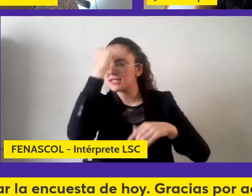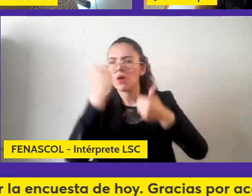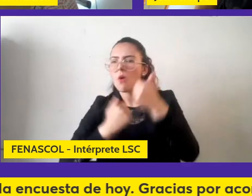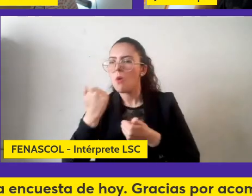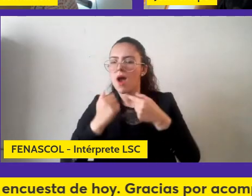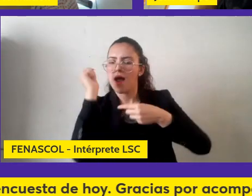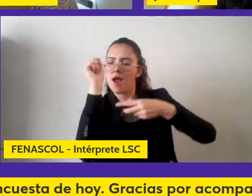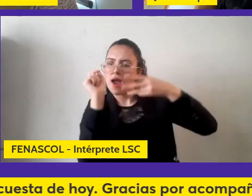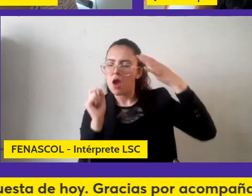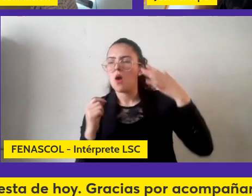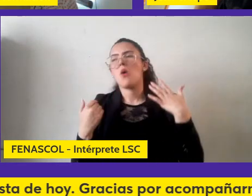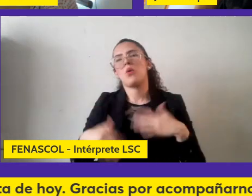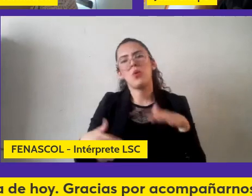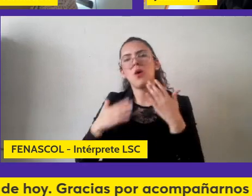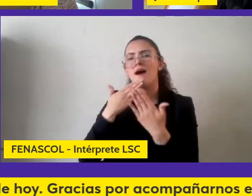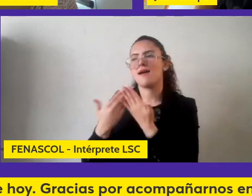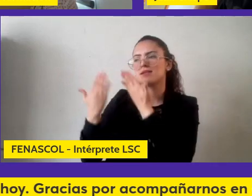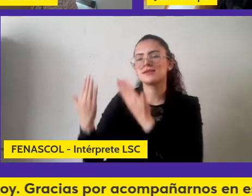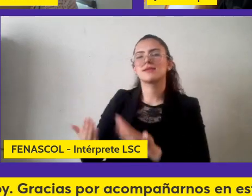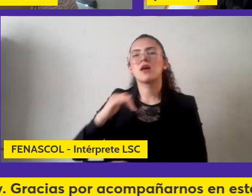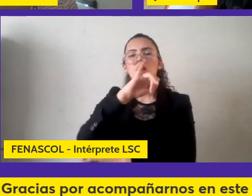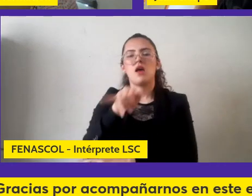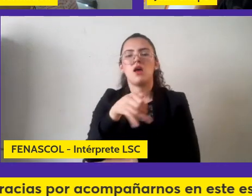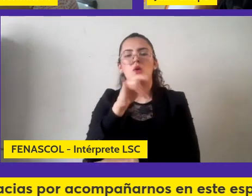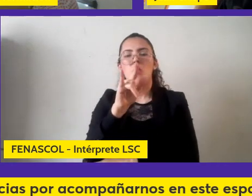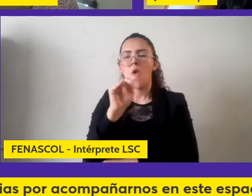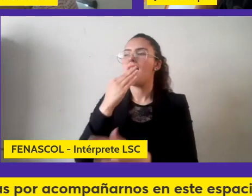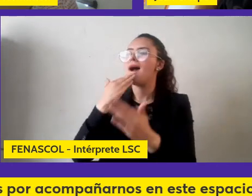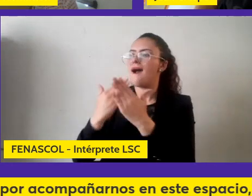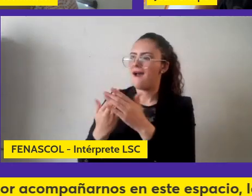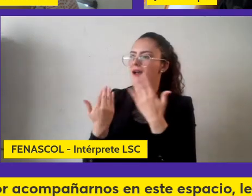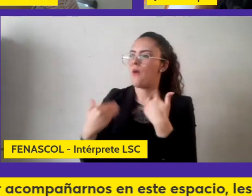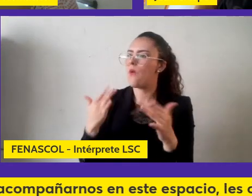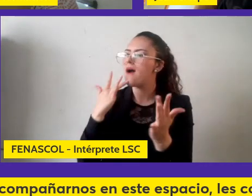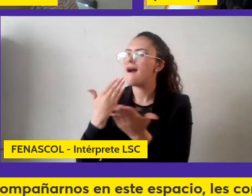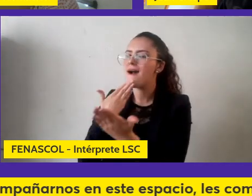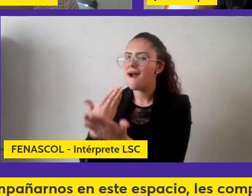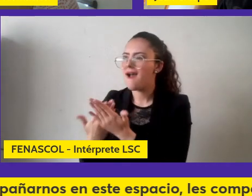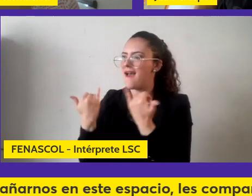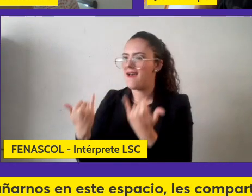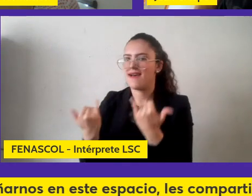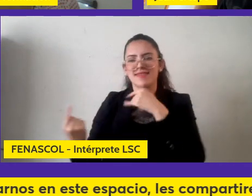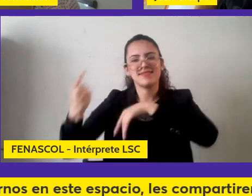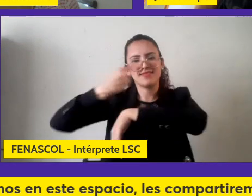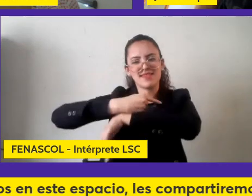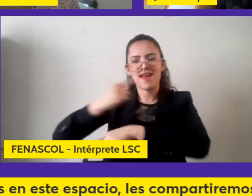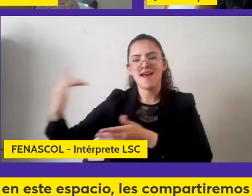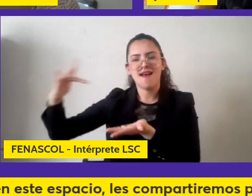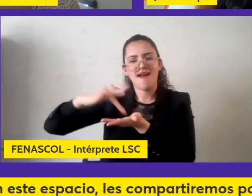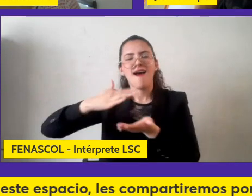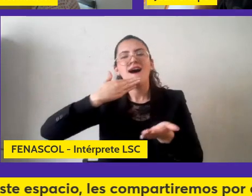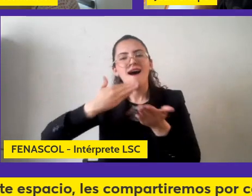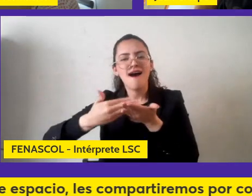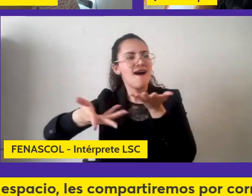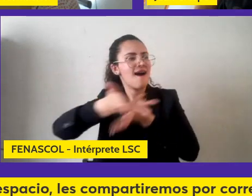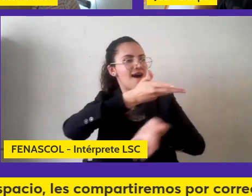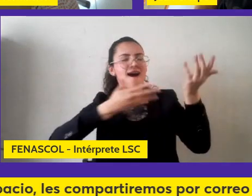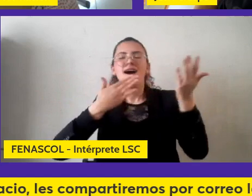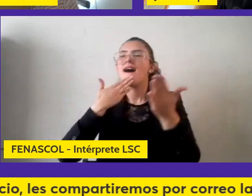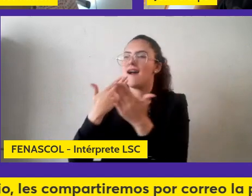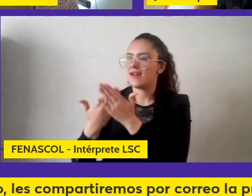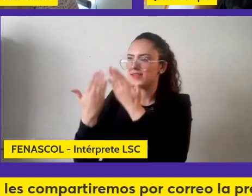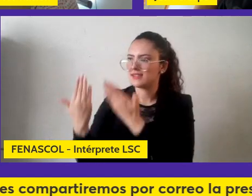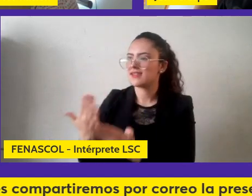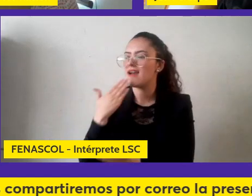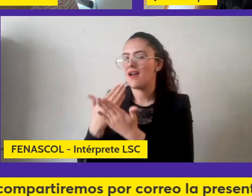te agradezco mucho por haber compartido con nosotros este rato. Sé que para muchas personas sería